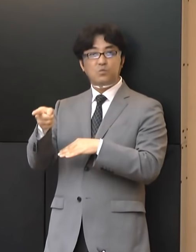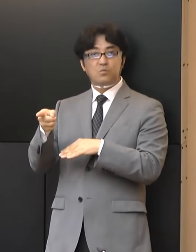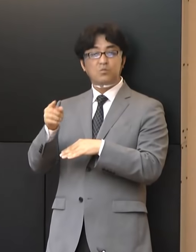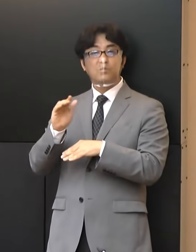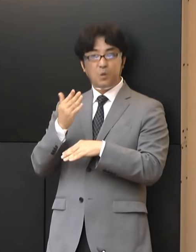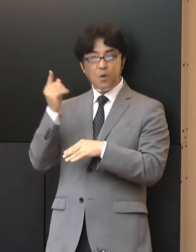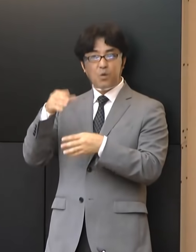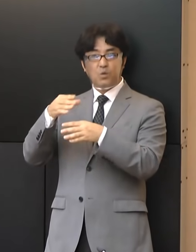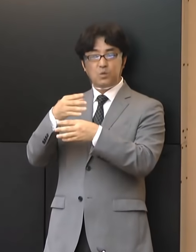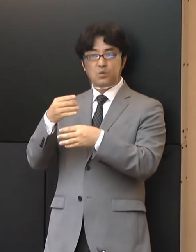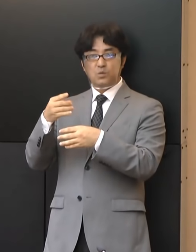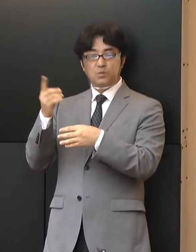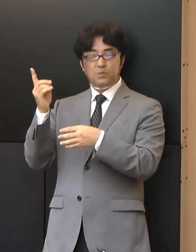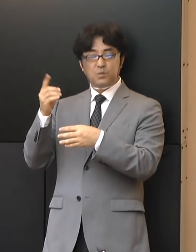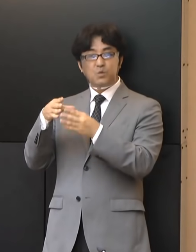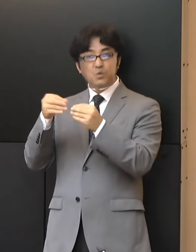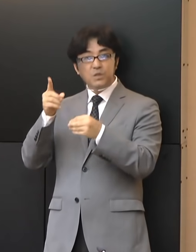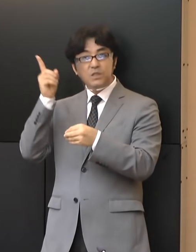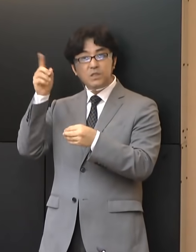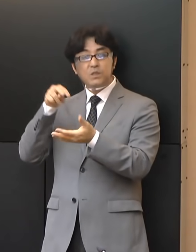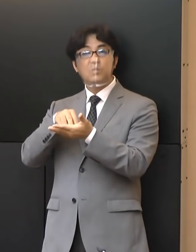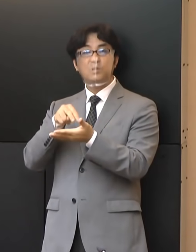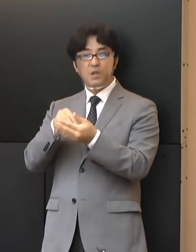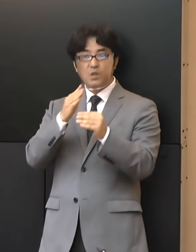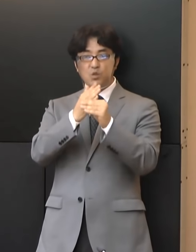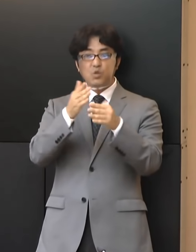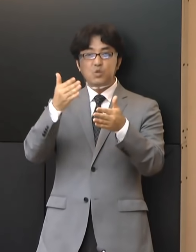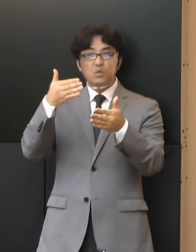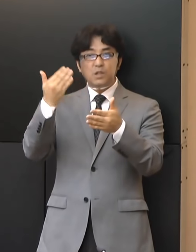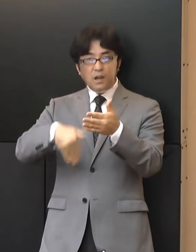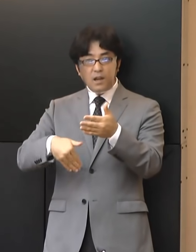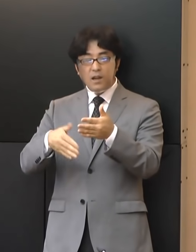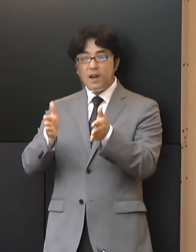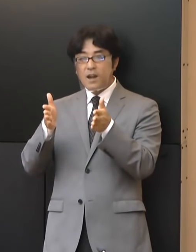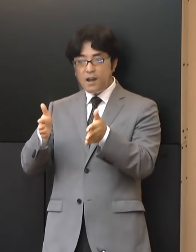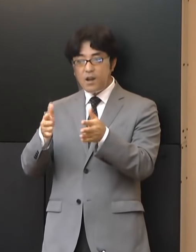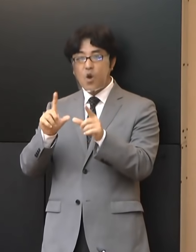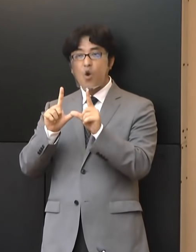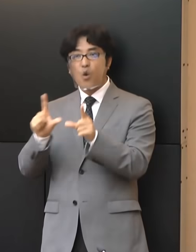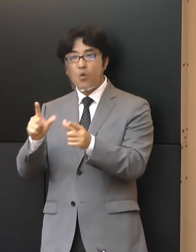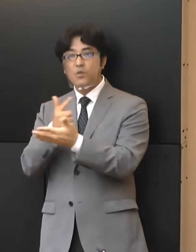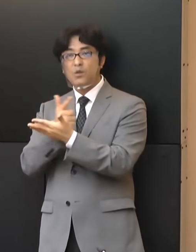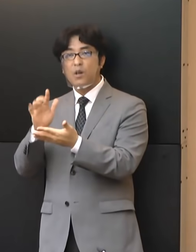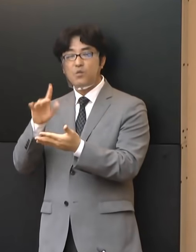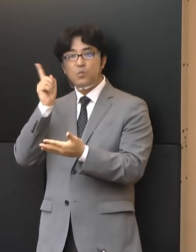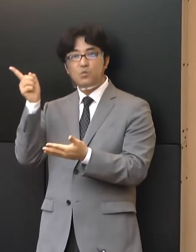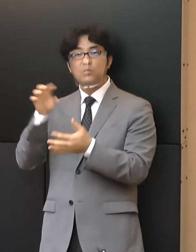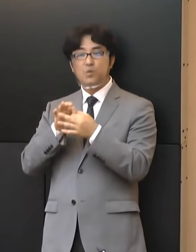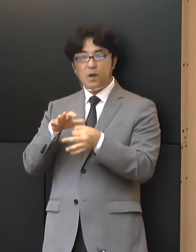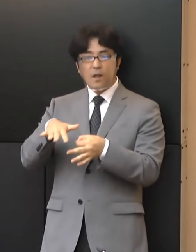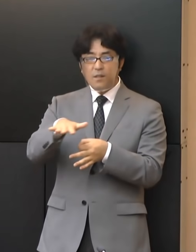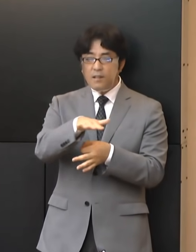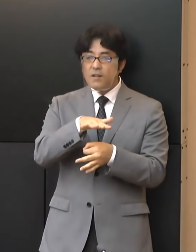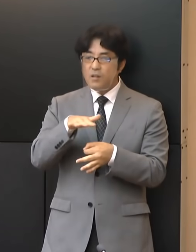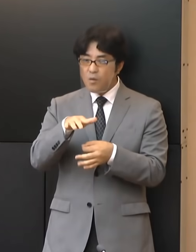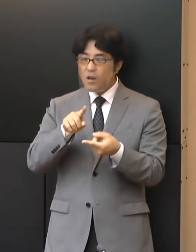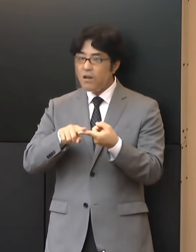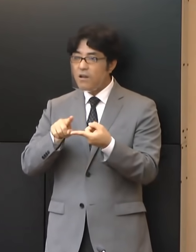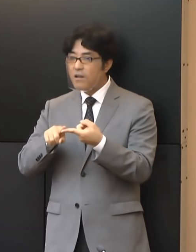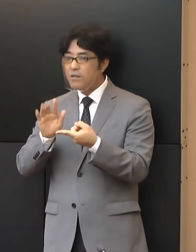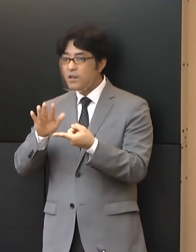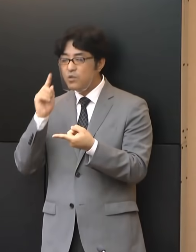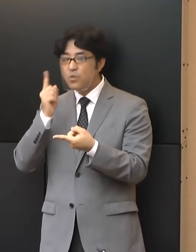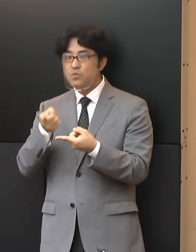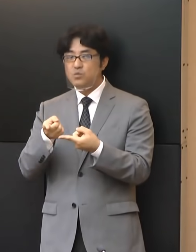がですね、中間報告、中間評価をされるという、そこが まずの一定の目処、一つの目処になるのかというのと、その6個のロ